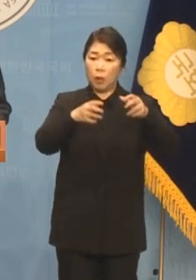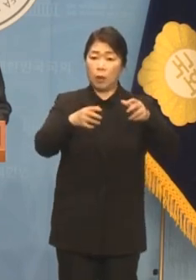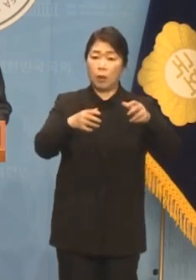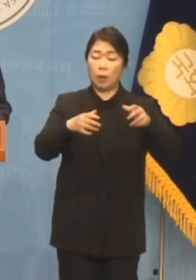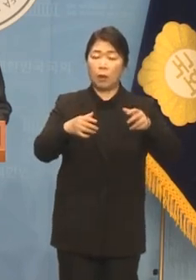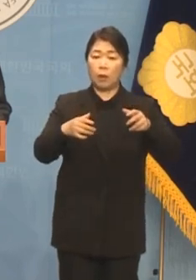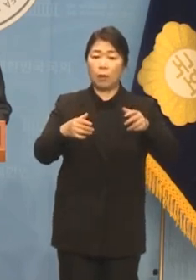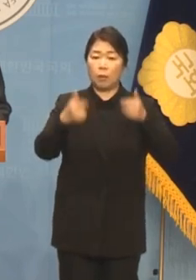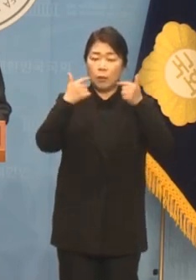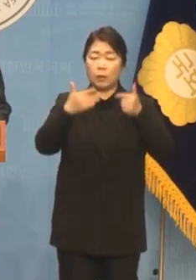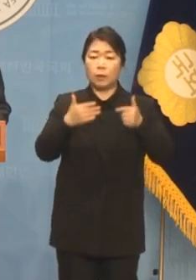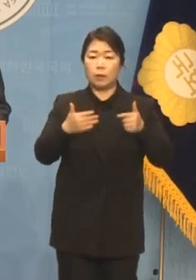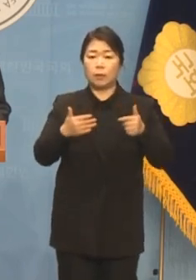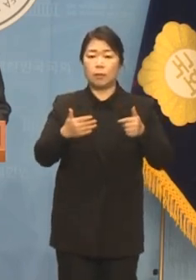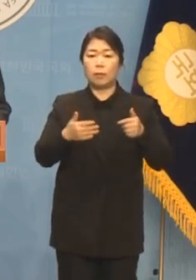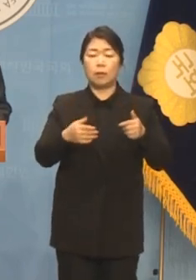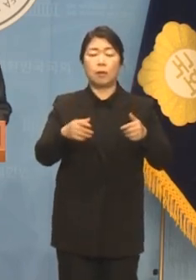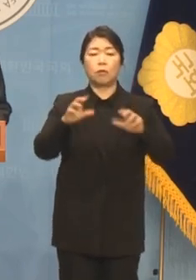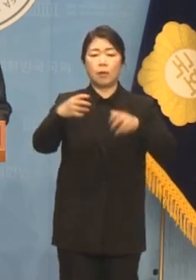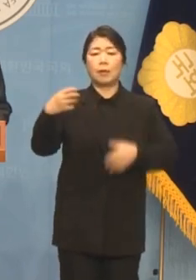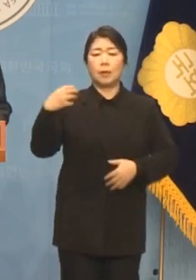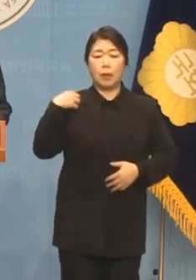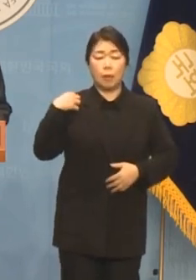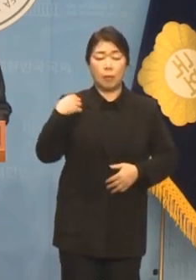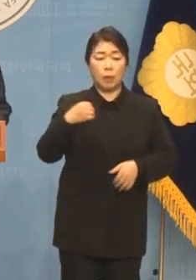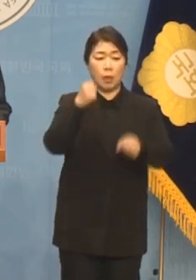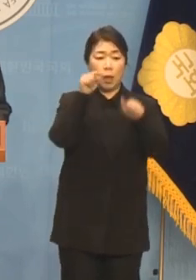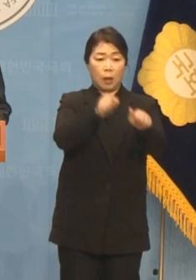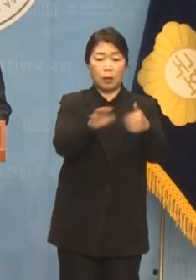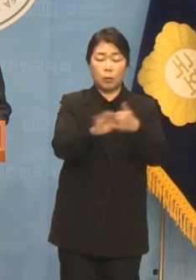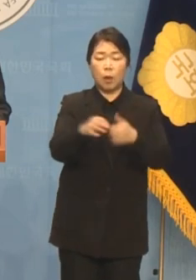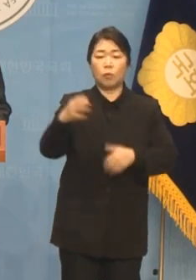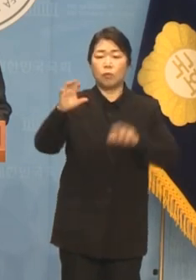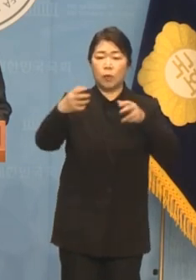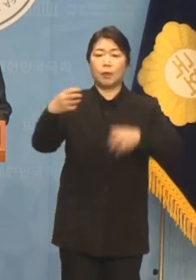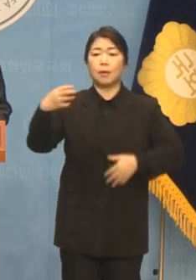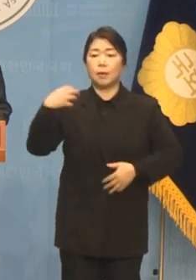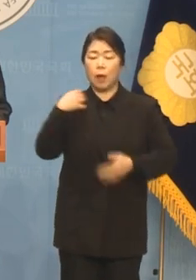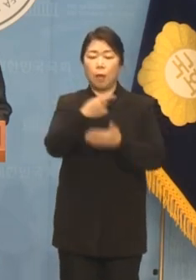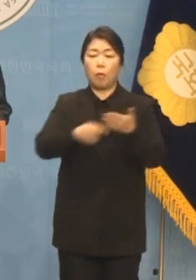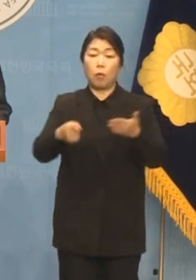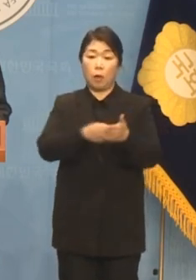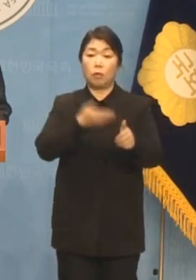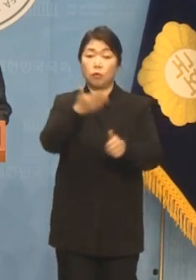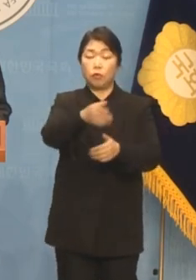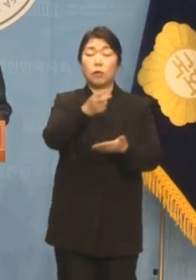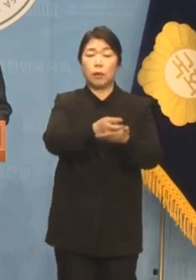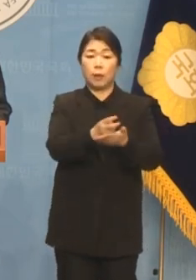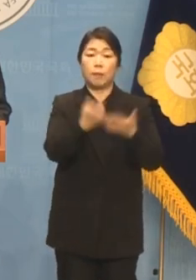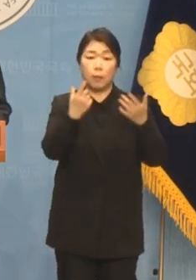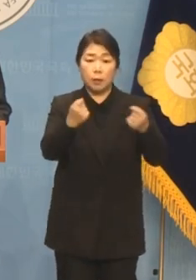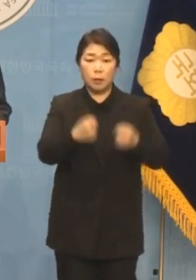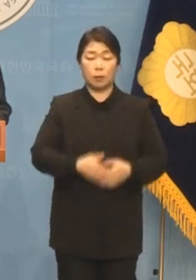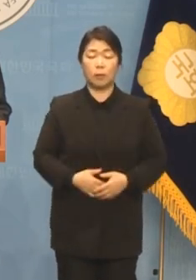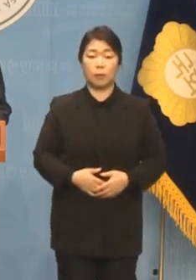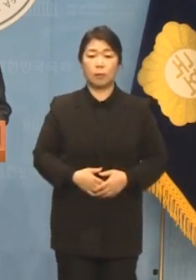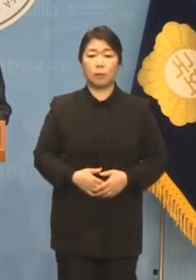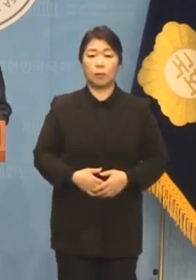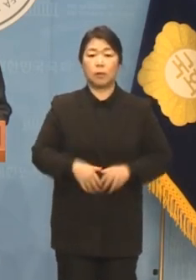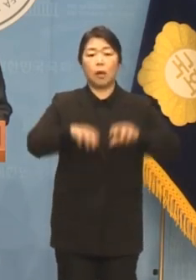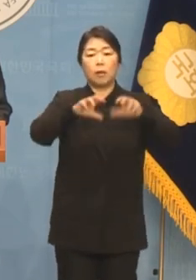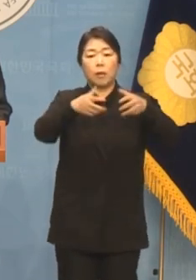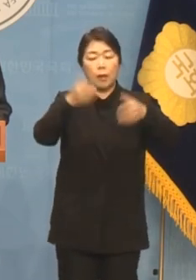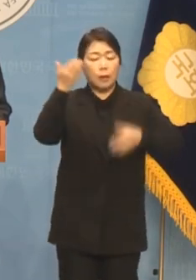문을 닫으라 했으면 국가가 나서 보상해야 하는 것이 당연한 헌법 정신이고 세상의